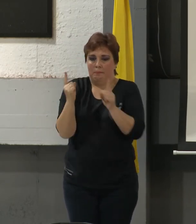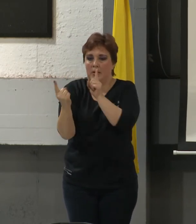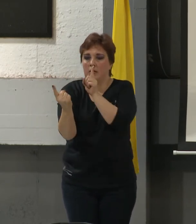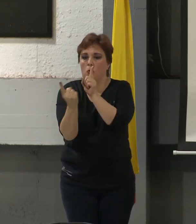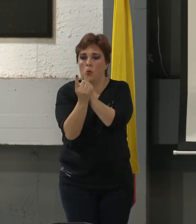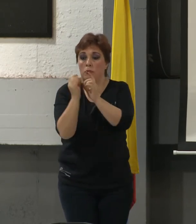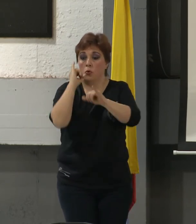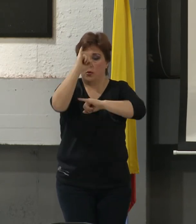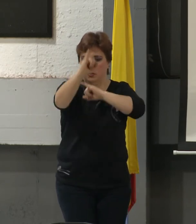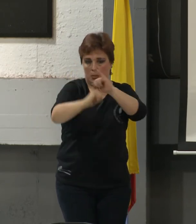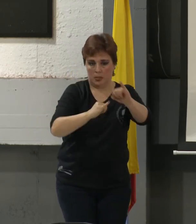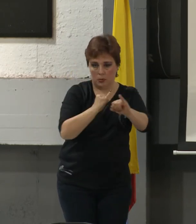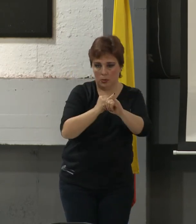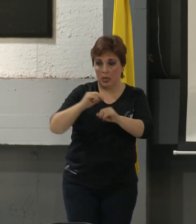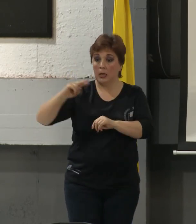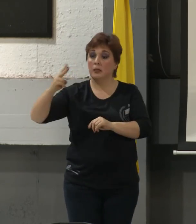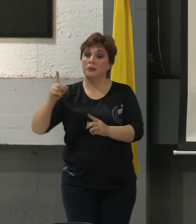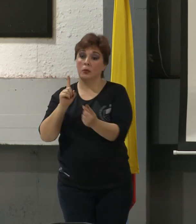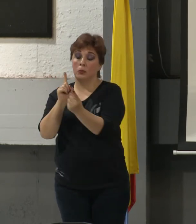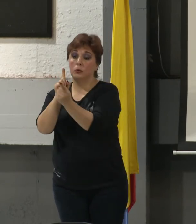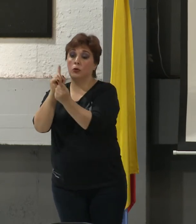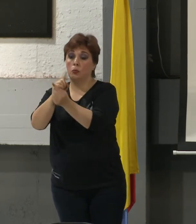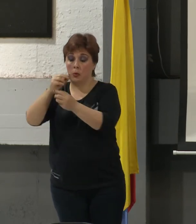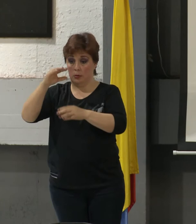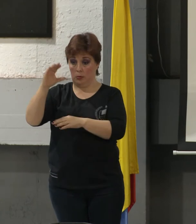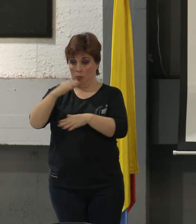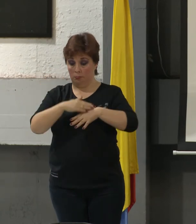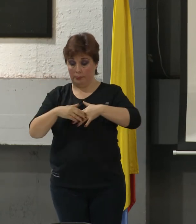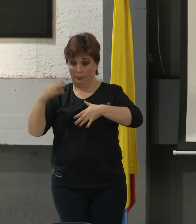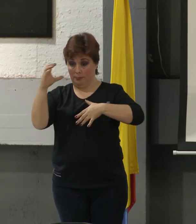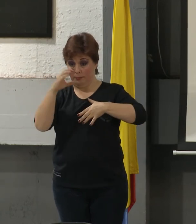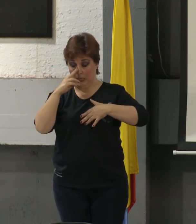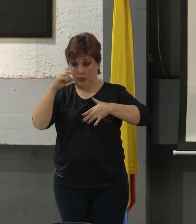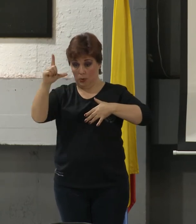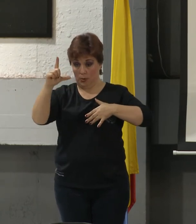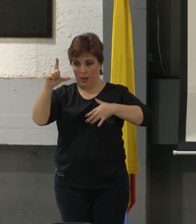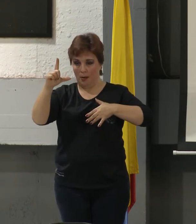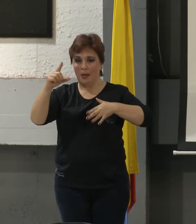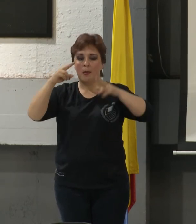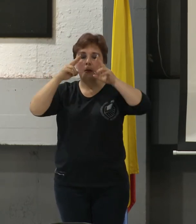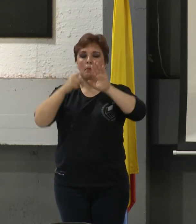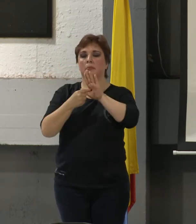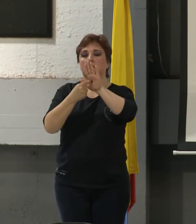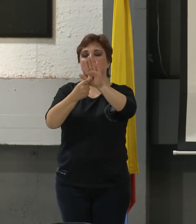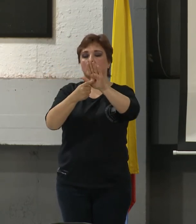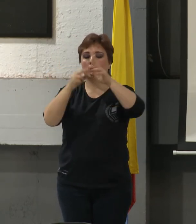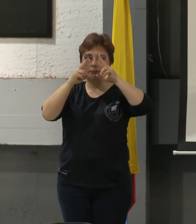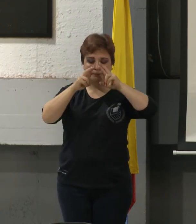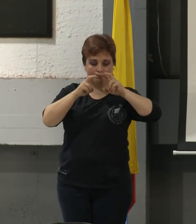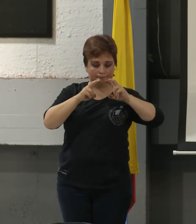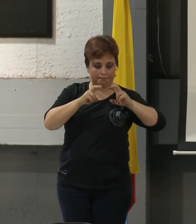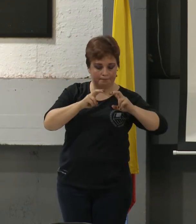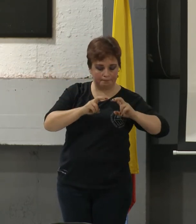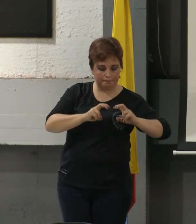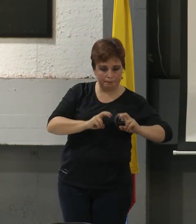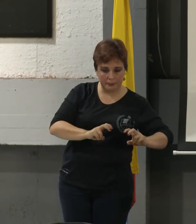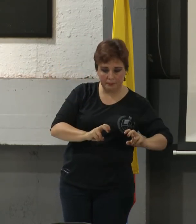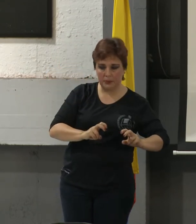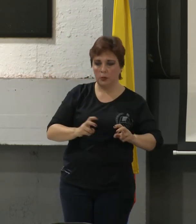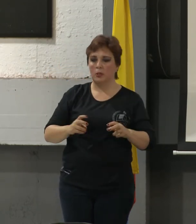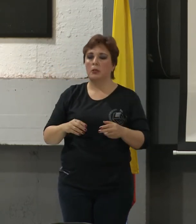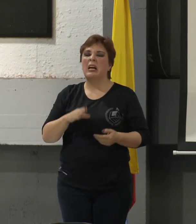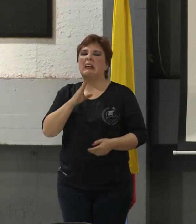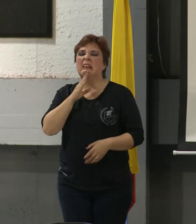nacional educación y discapacidad perspectivas investigativas y formación docente en colaboración con los grupos de